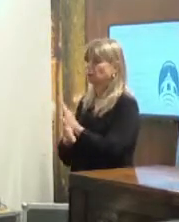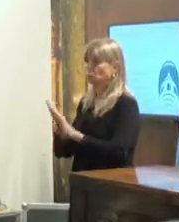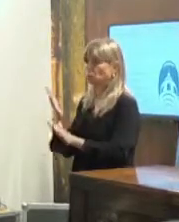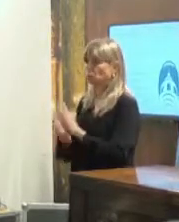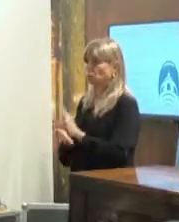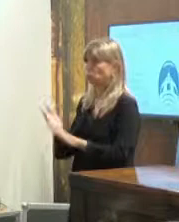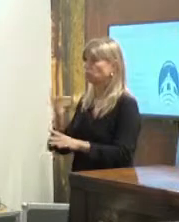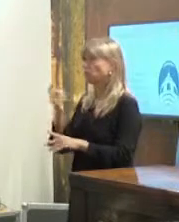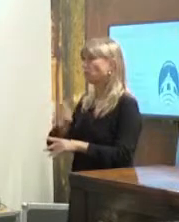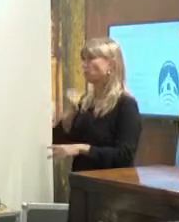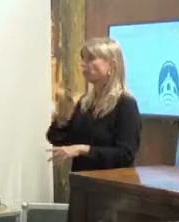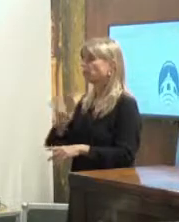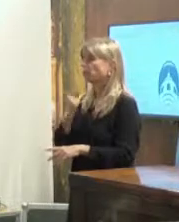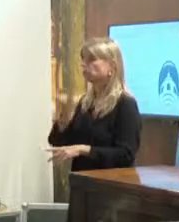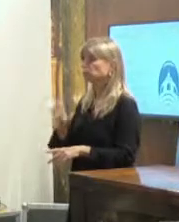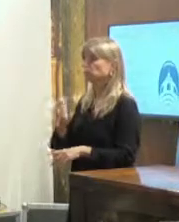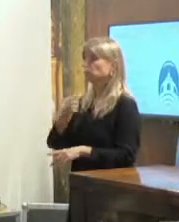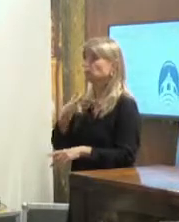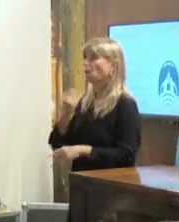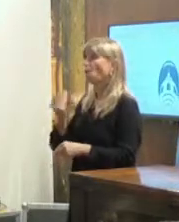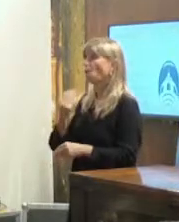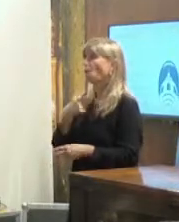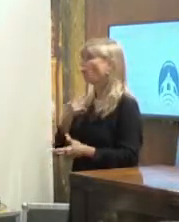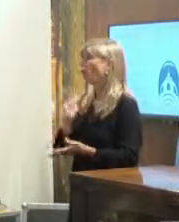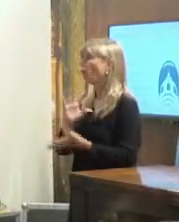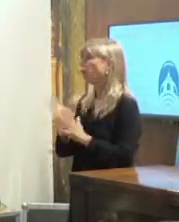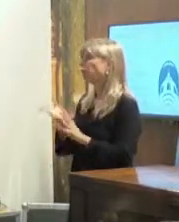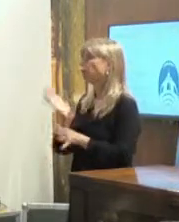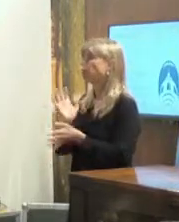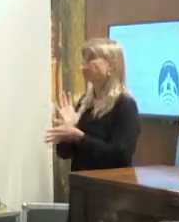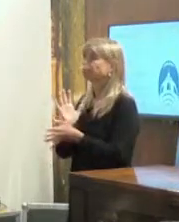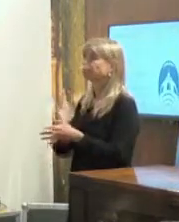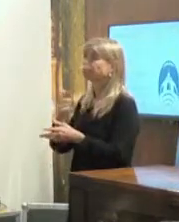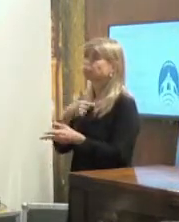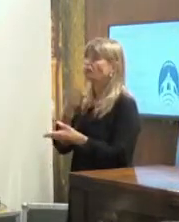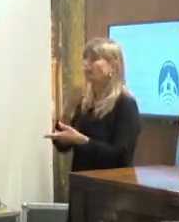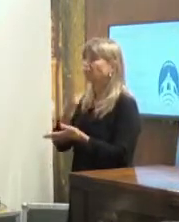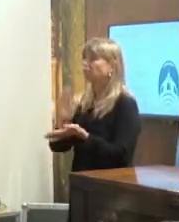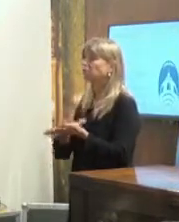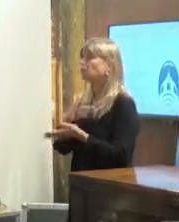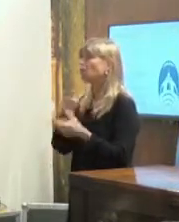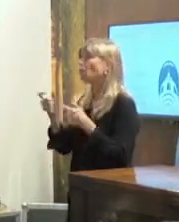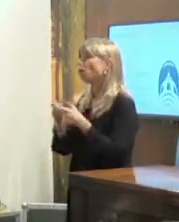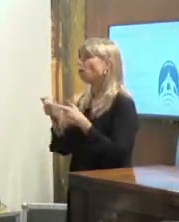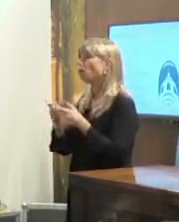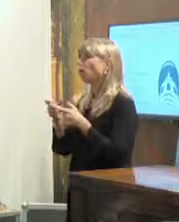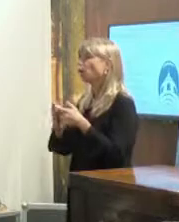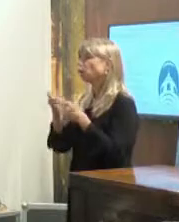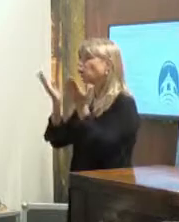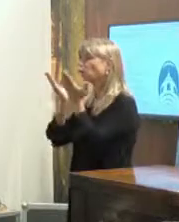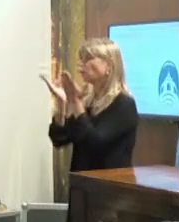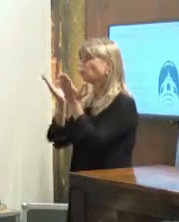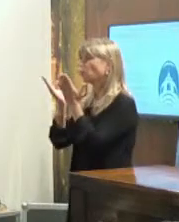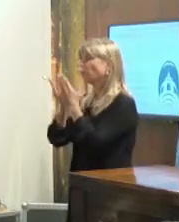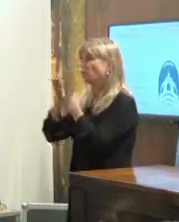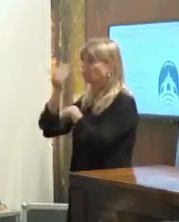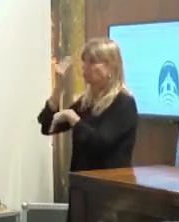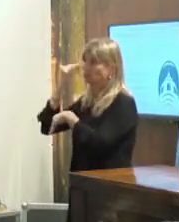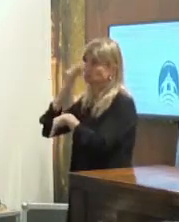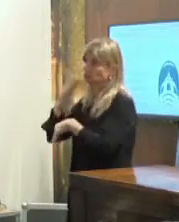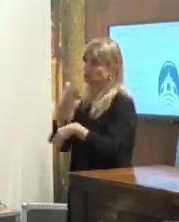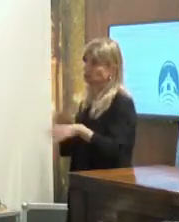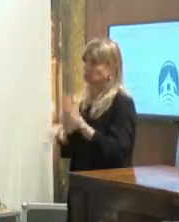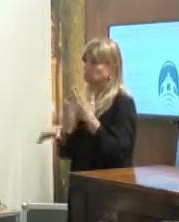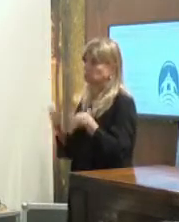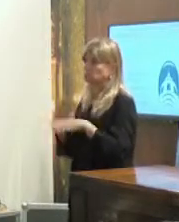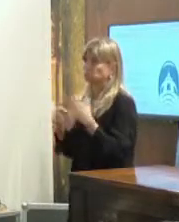Eso es muy importante, es una bandera emparentada con el concepto del boleto estudiantil, ya una pelea desde